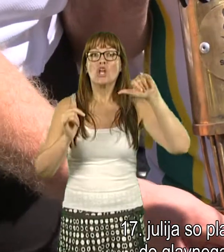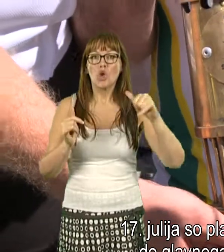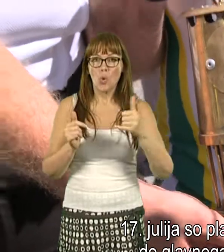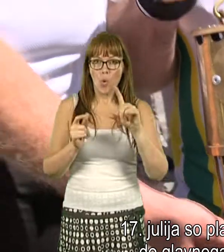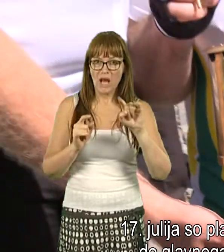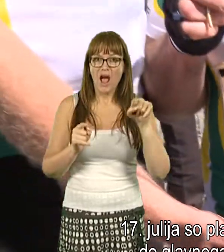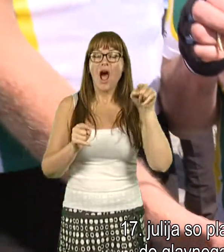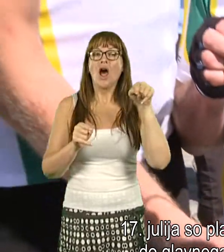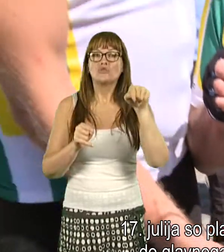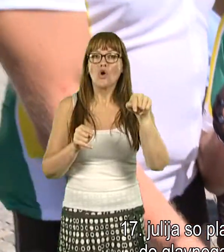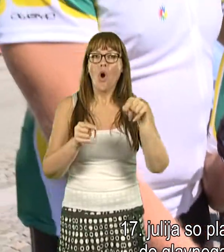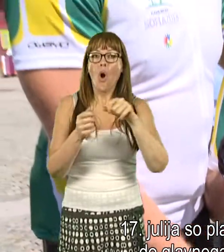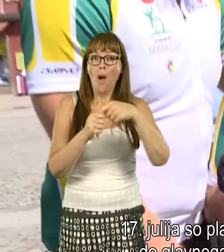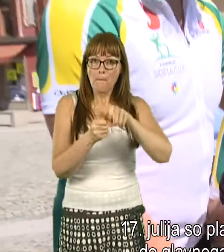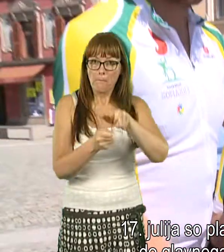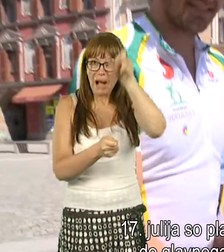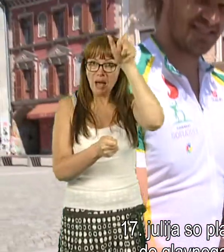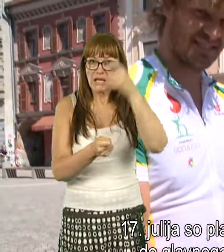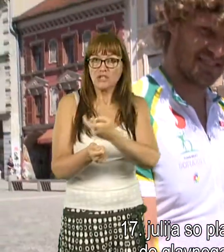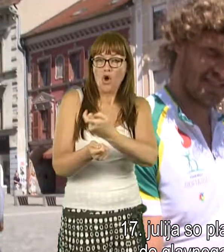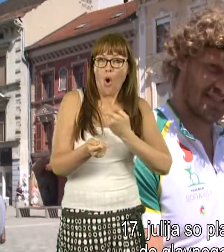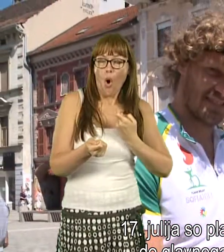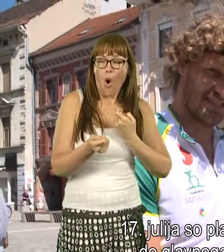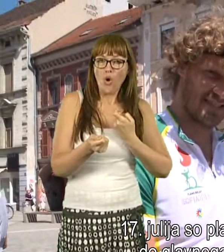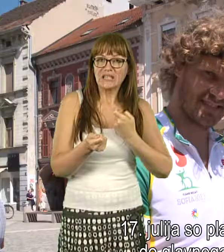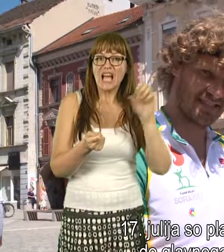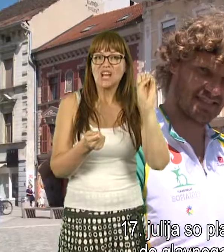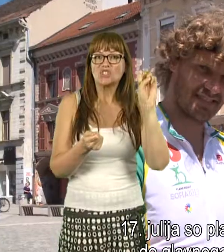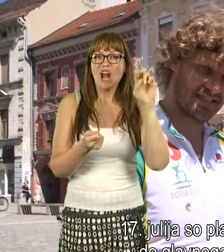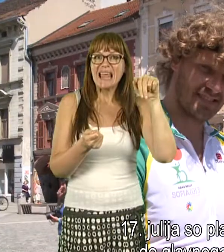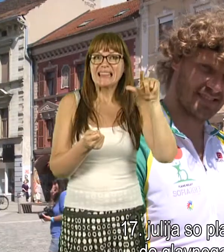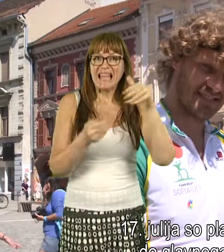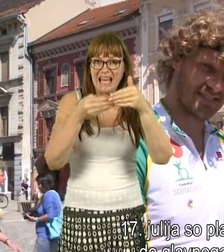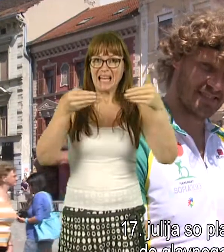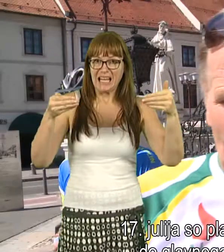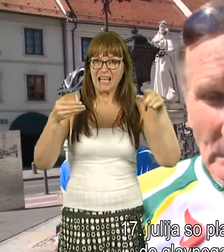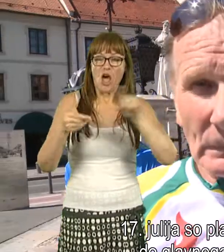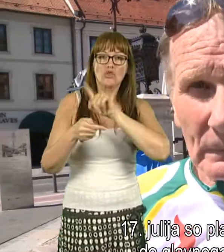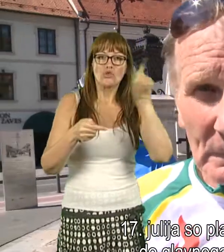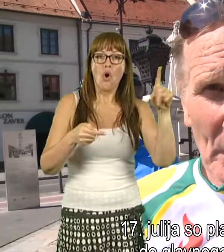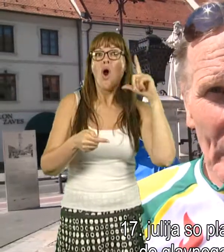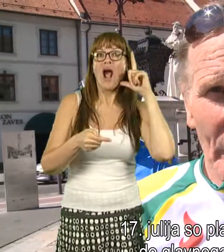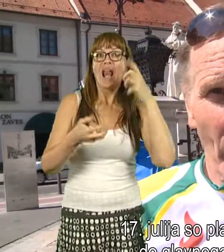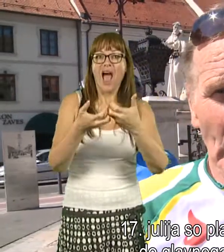Sedemnajstega julija so plamenico od Šentilja do glavnega trga v Mariboru prenesli nekdanji olimpijci.